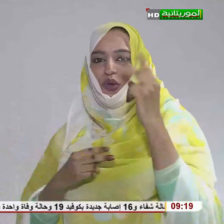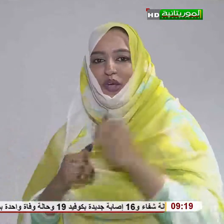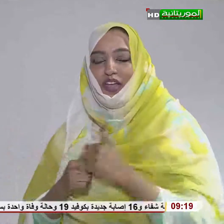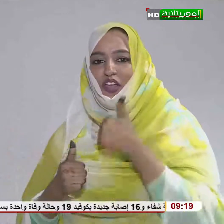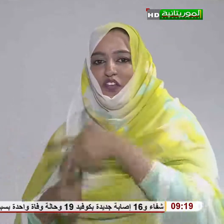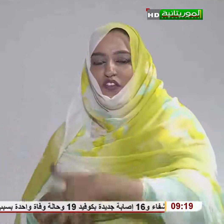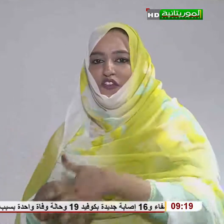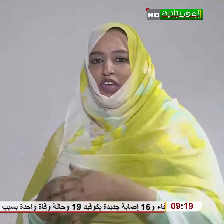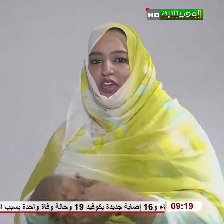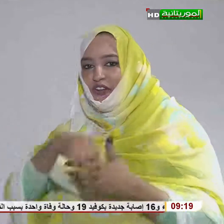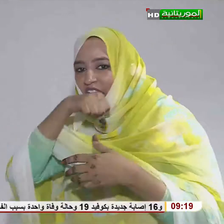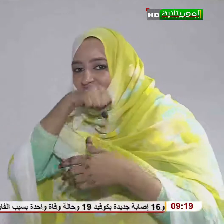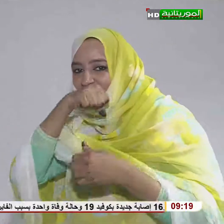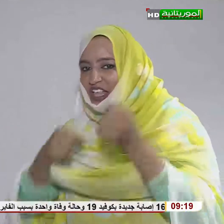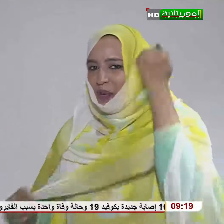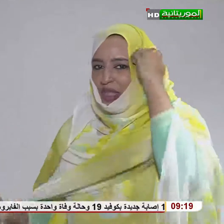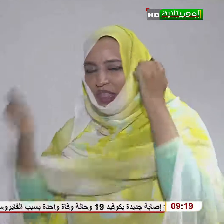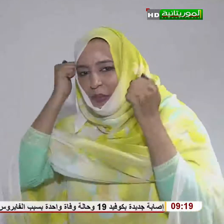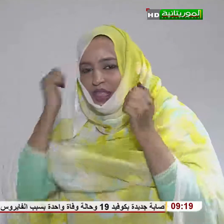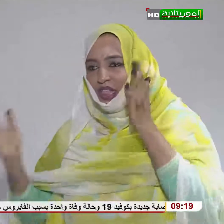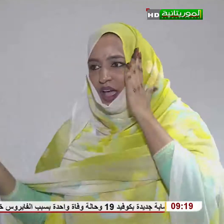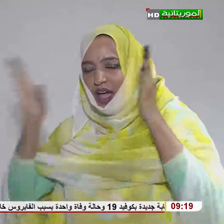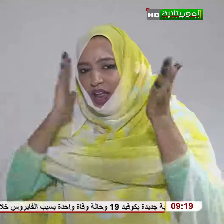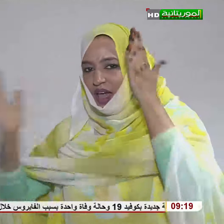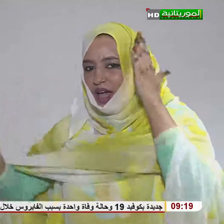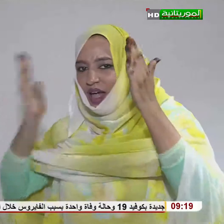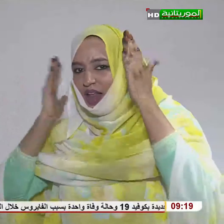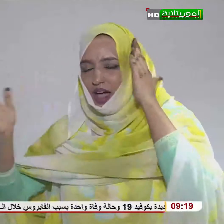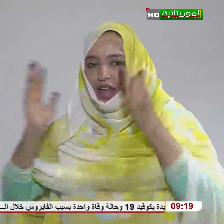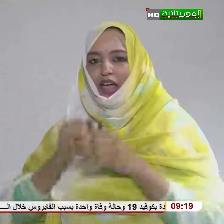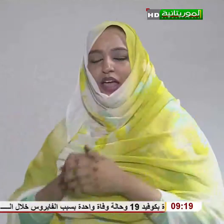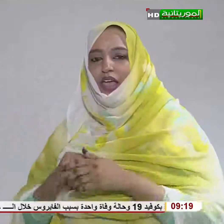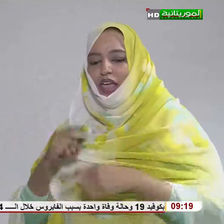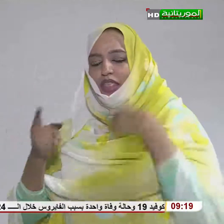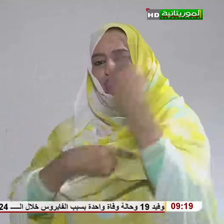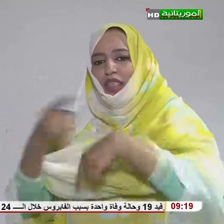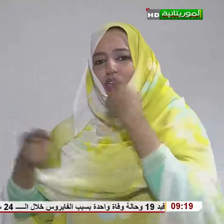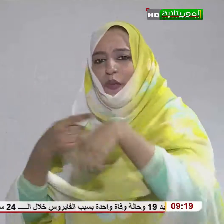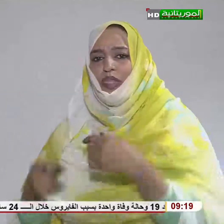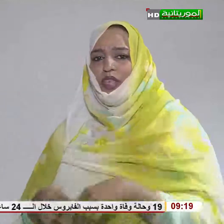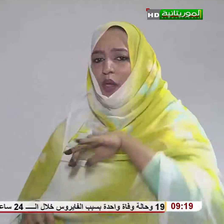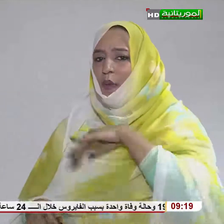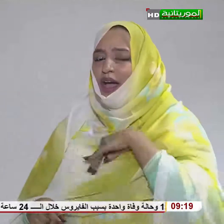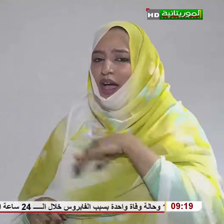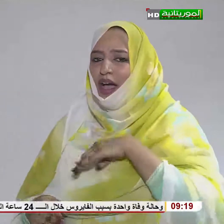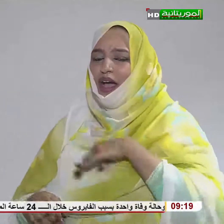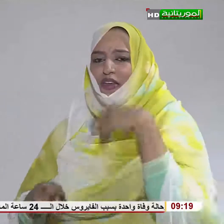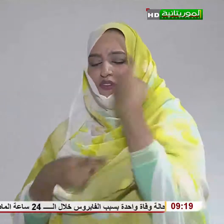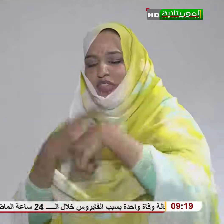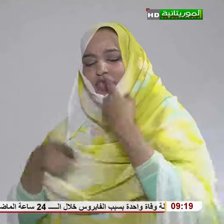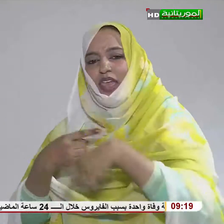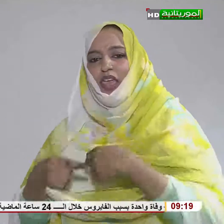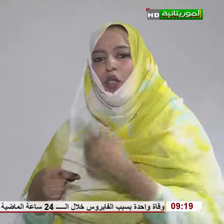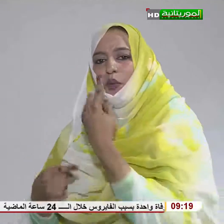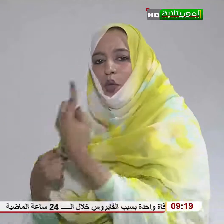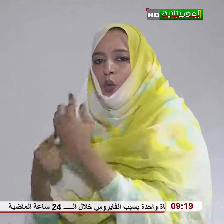خلال الولادة أيضا تأثير على الطفل مما يتسبب له بالتوحد. وتظهر الإصابة بالتوحد عند